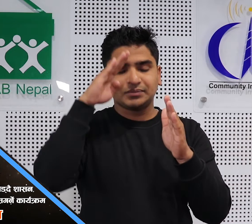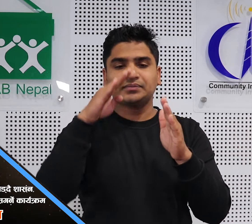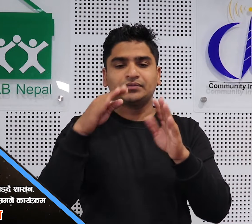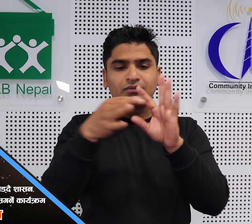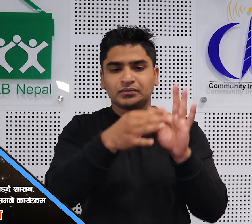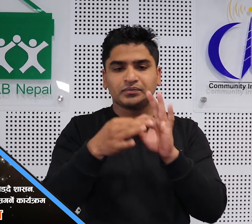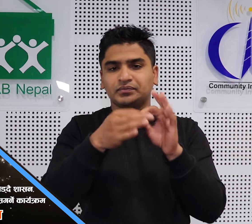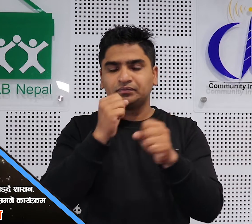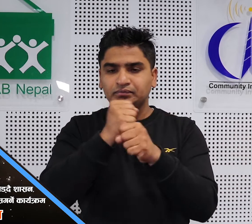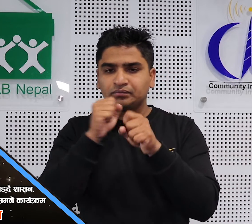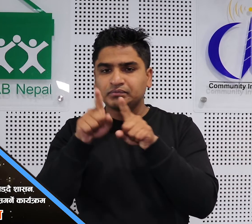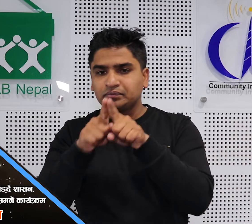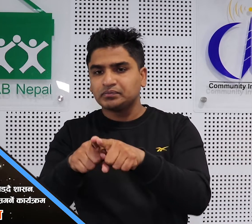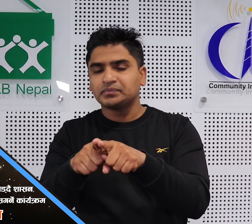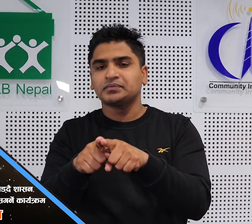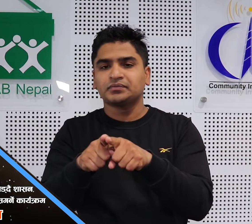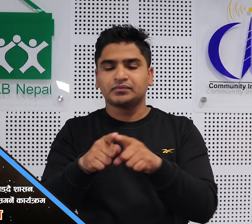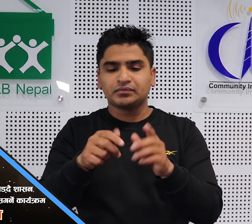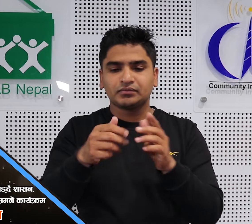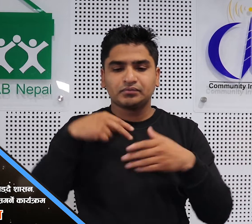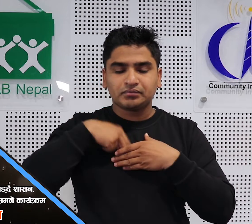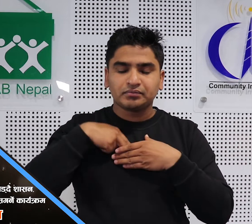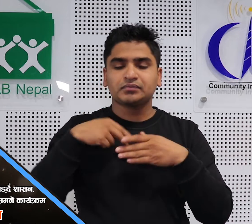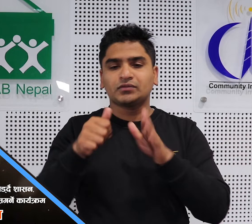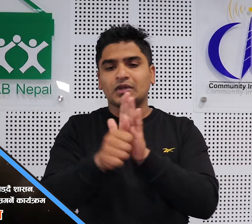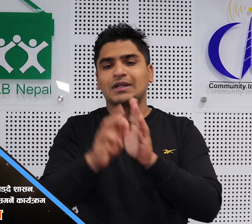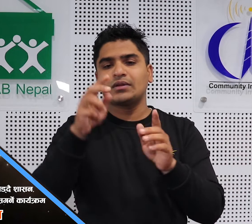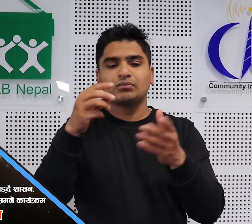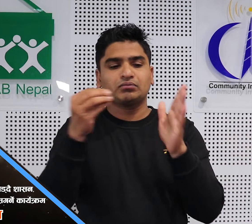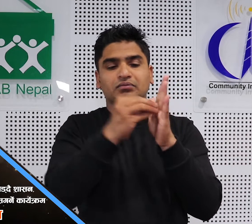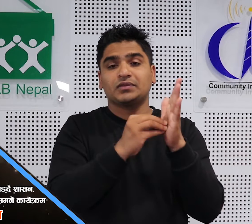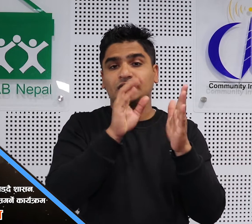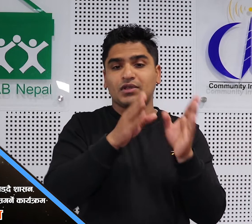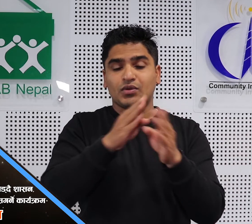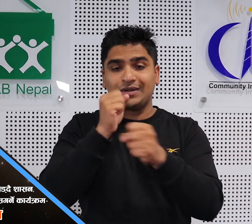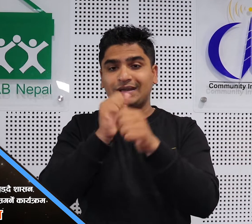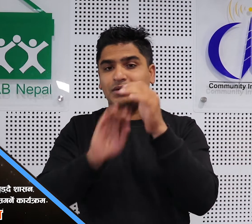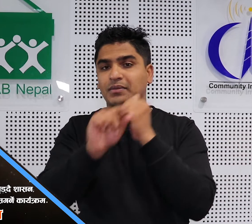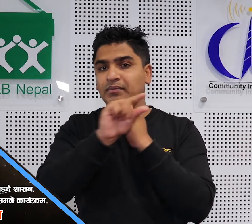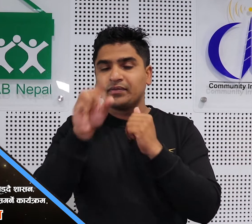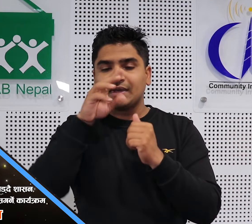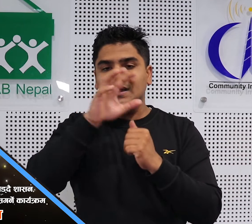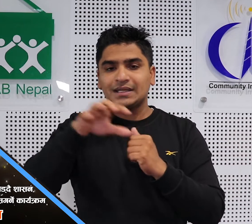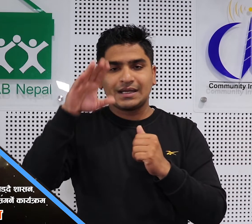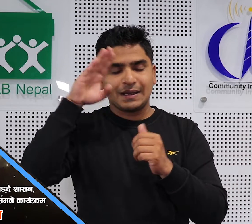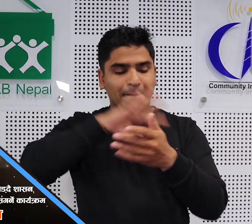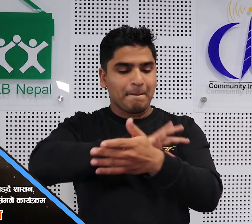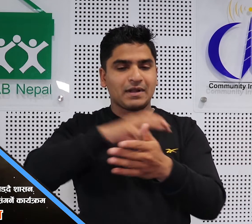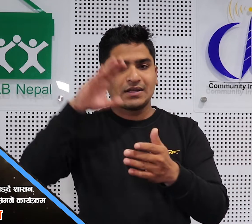र सहअस्तित्वको भावना अनुरूप अगाडि बढ्ने उल्लेख गरिएको छ। योजना कार्यान्वयनका विषयमा स्थानीय र प्रदेश सरकार बीच